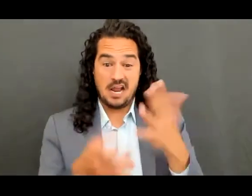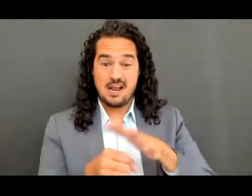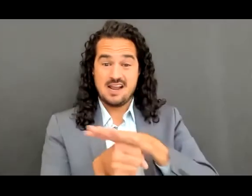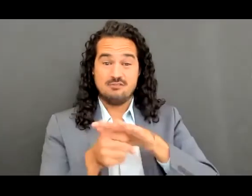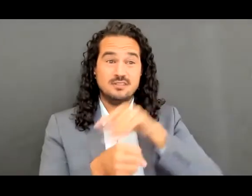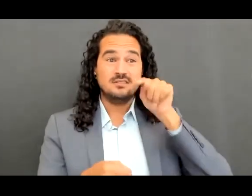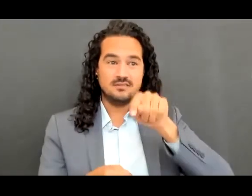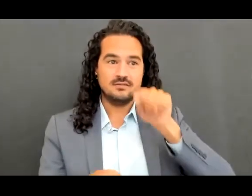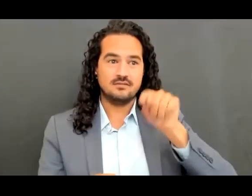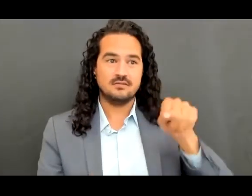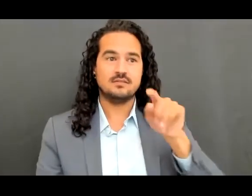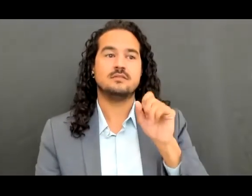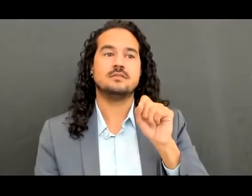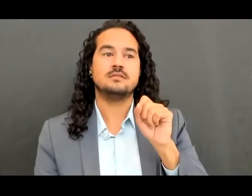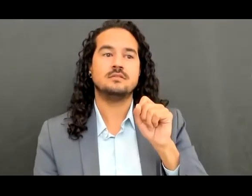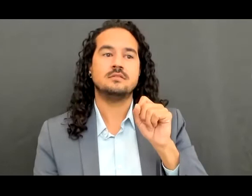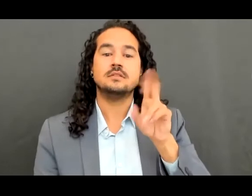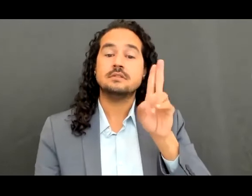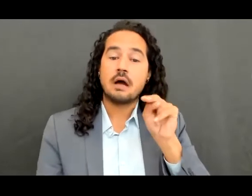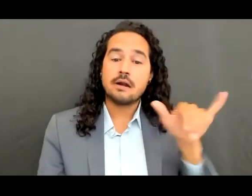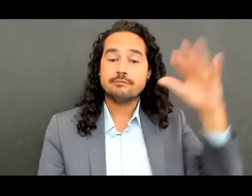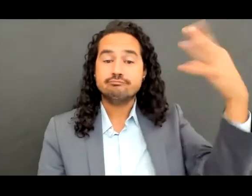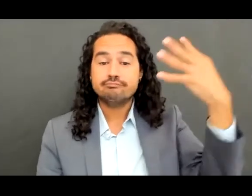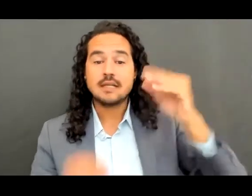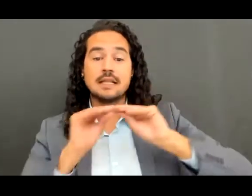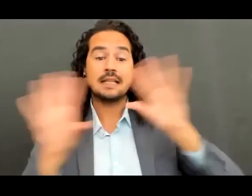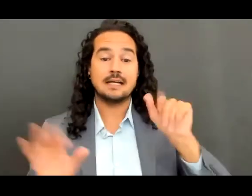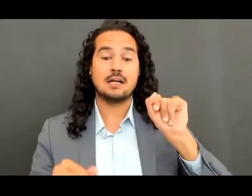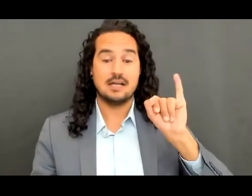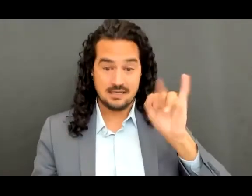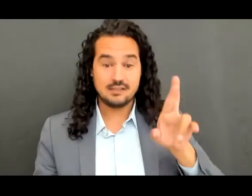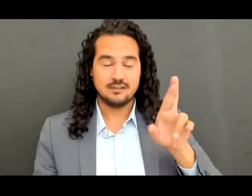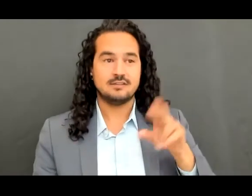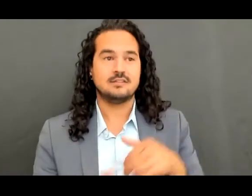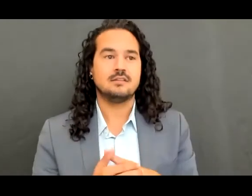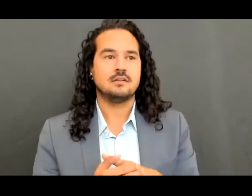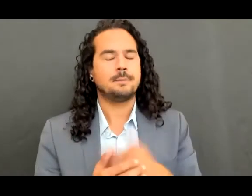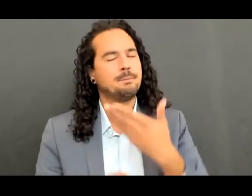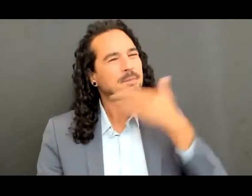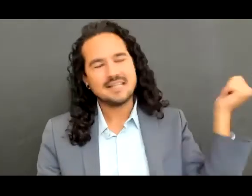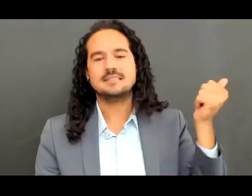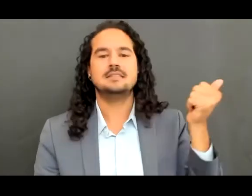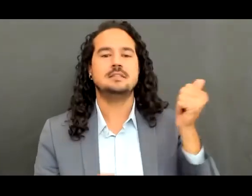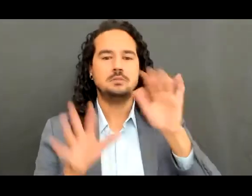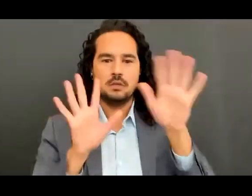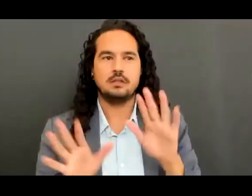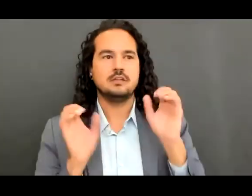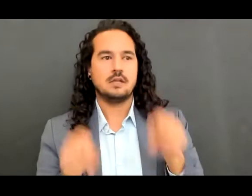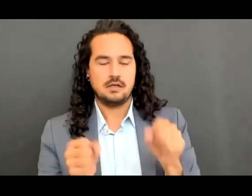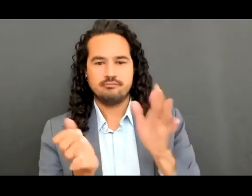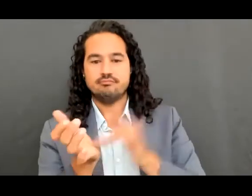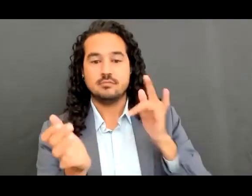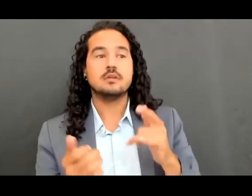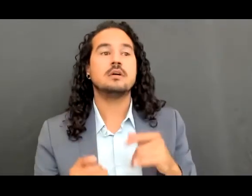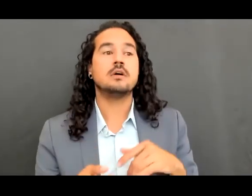el incendio va a salir a esa zona donde hay más, un poco más de calor. Lo bueno es que no va a haber muchos vientos, pero sí va a haber un